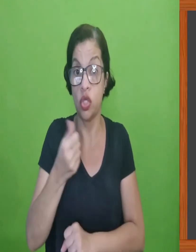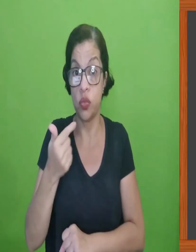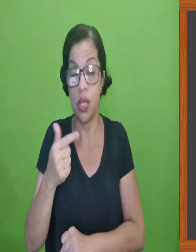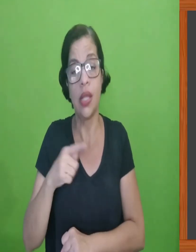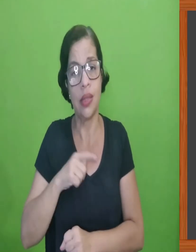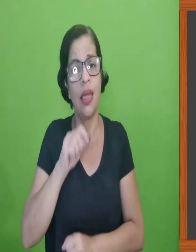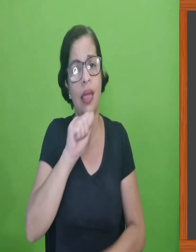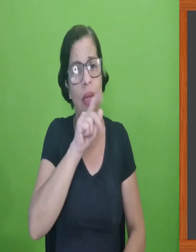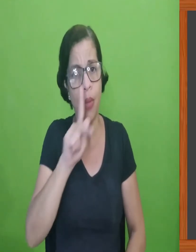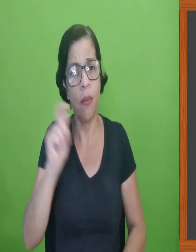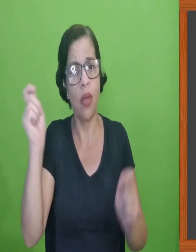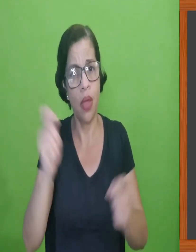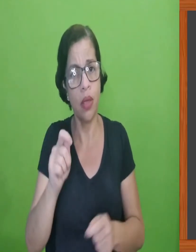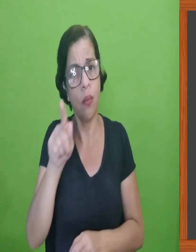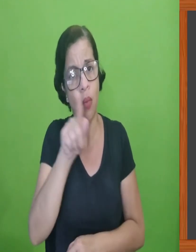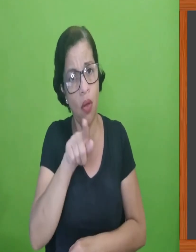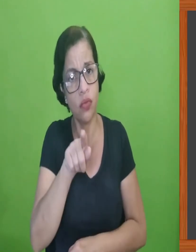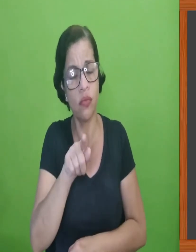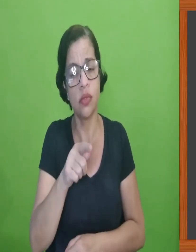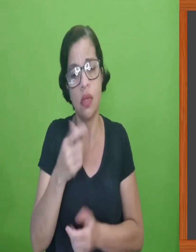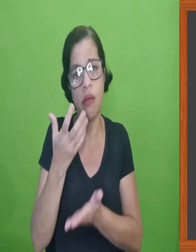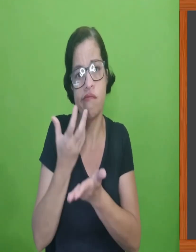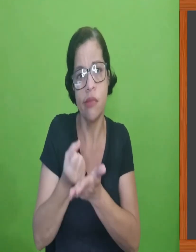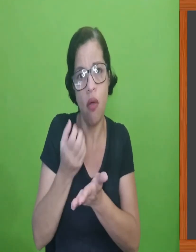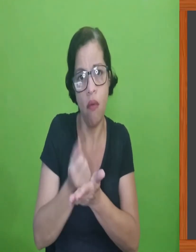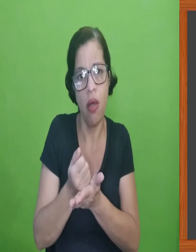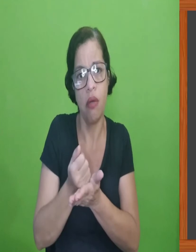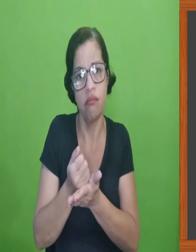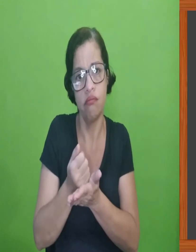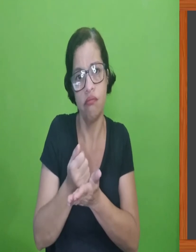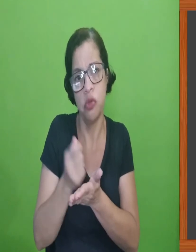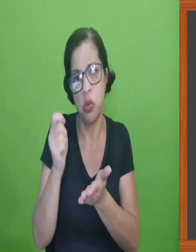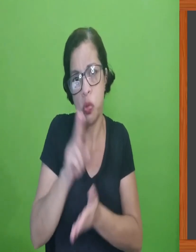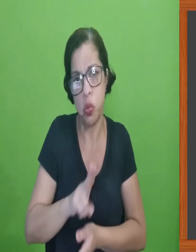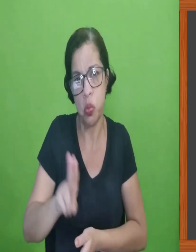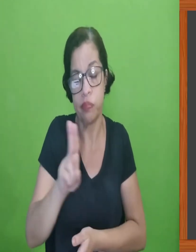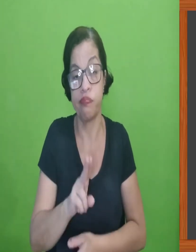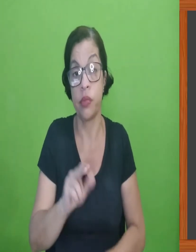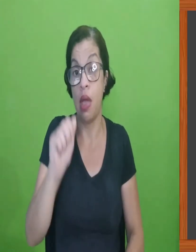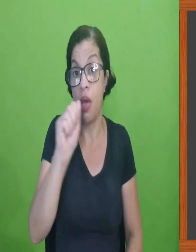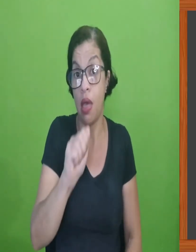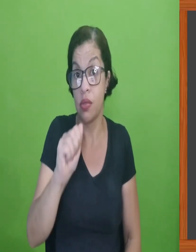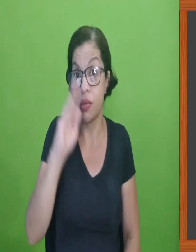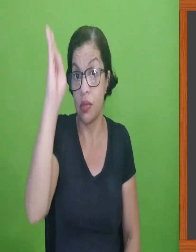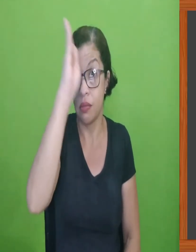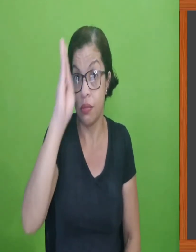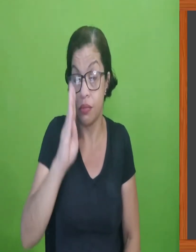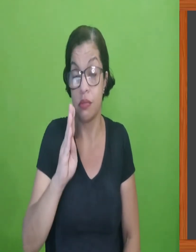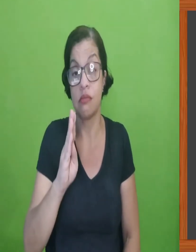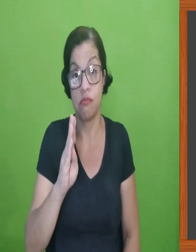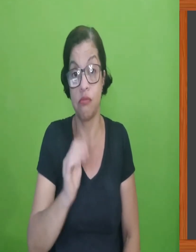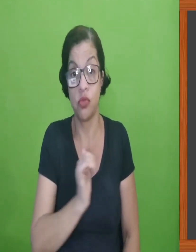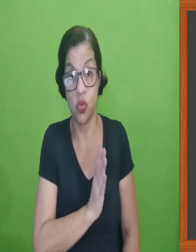scores que podem ser instalados em seu smartphone. A Sociedade Brasileira de